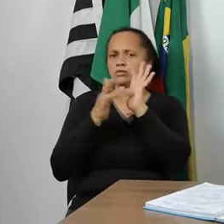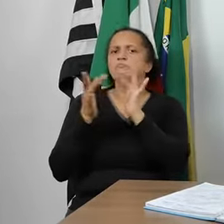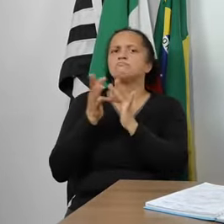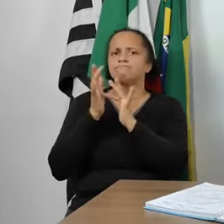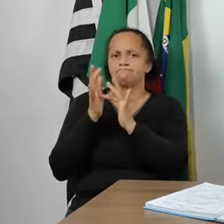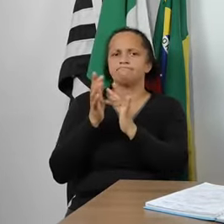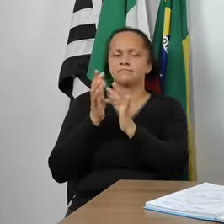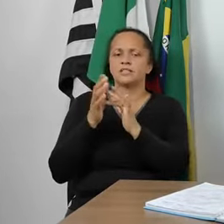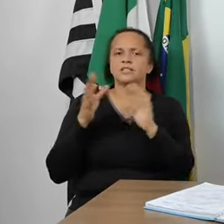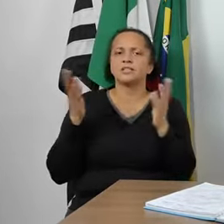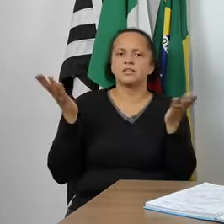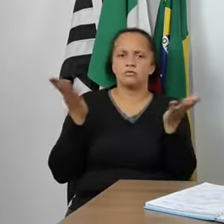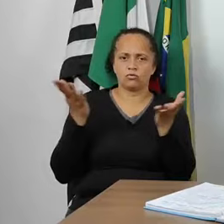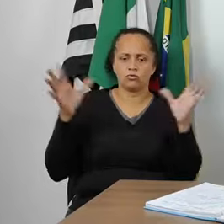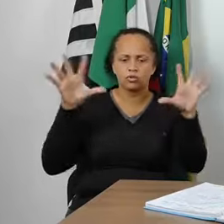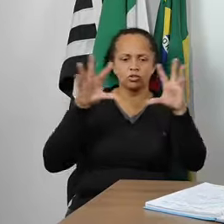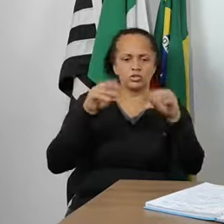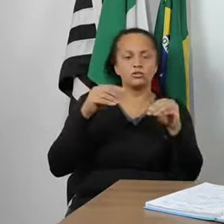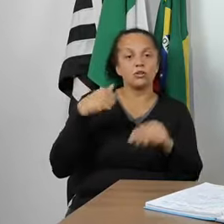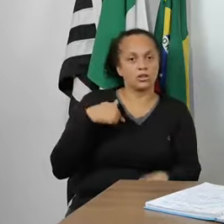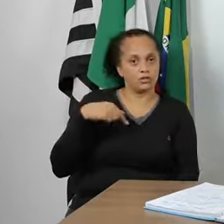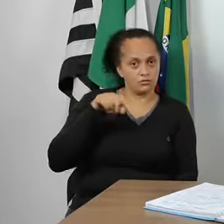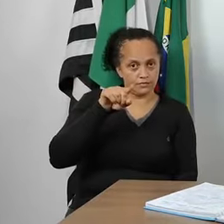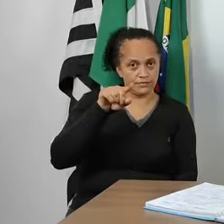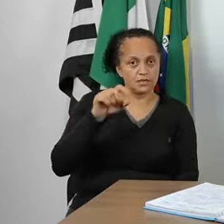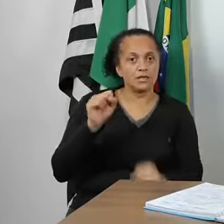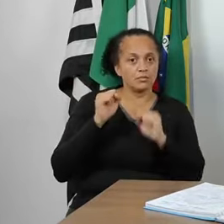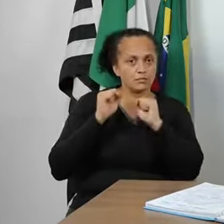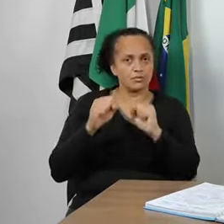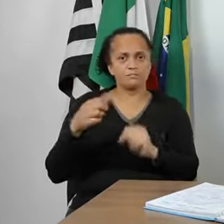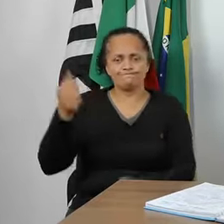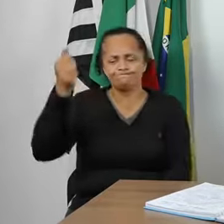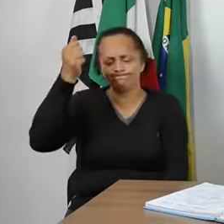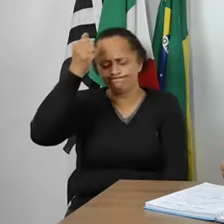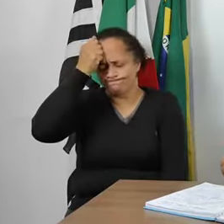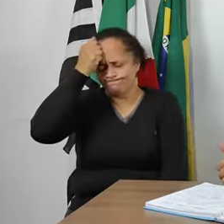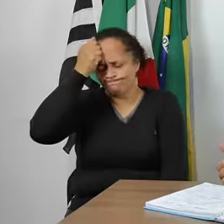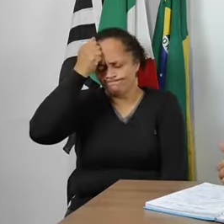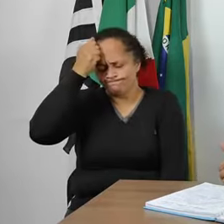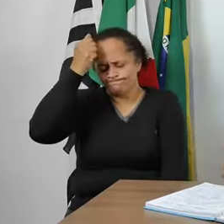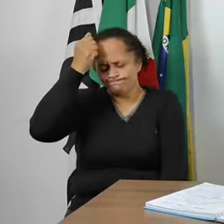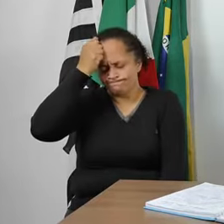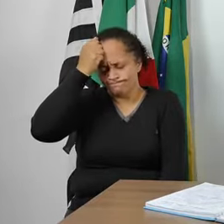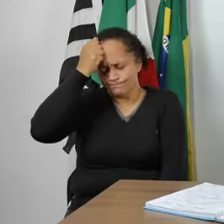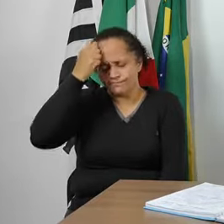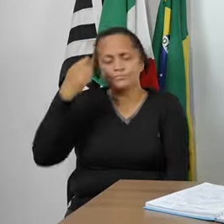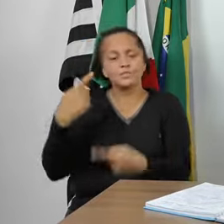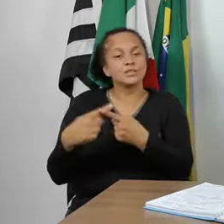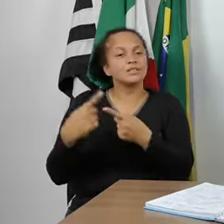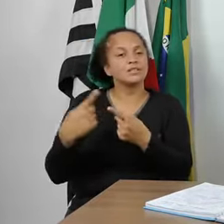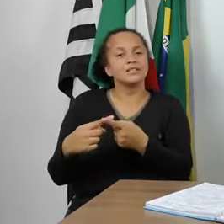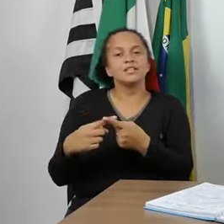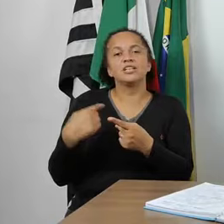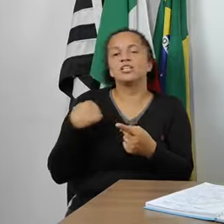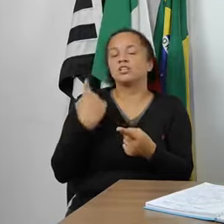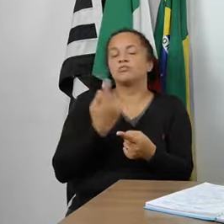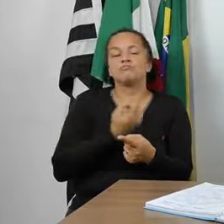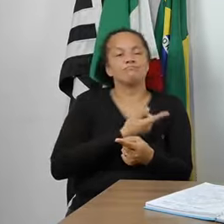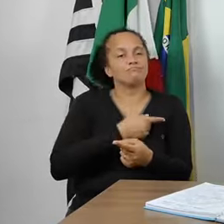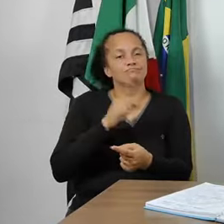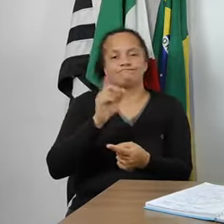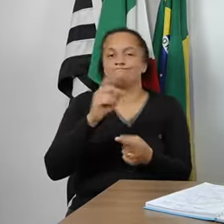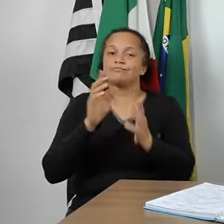nessa noite eu e você possamos nos arrepender de negligenciar nossa vida de oração, de ter